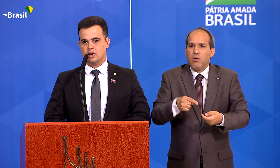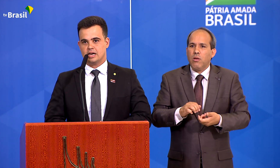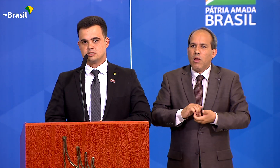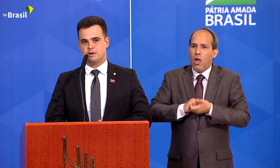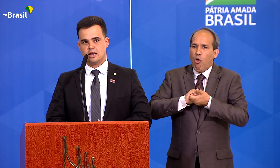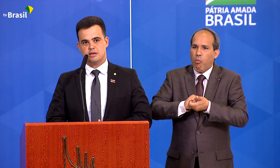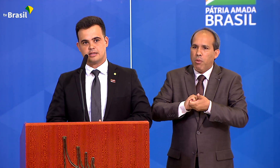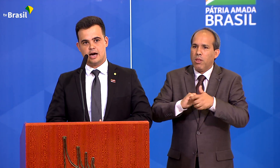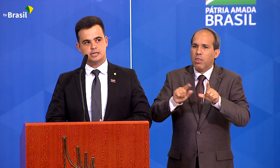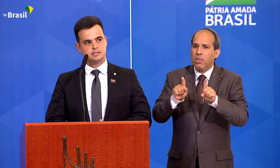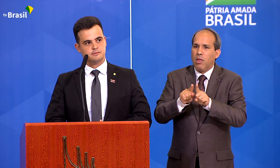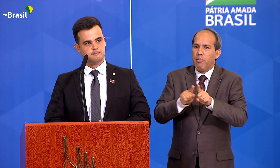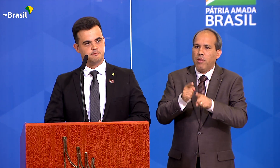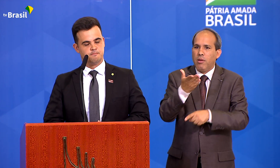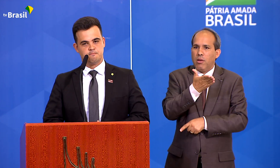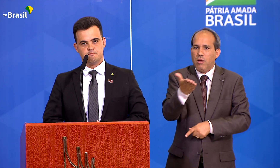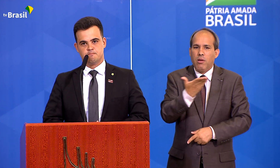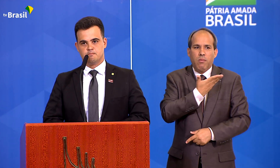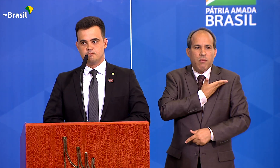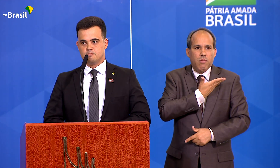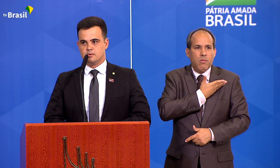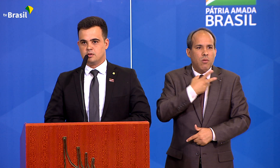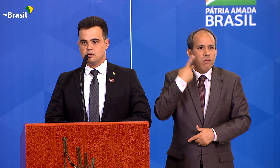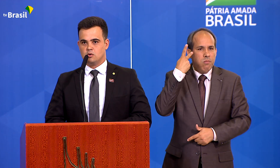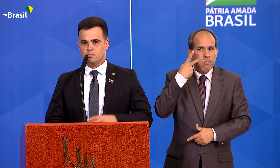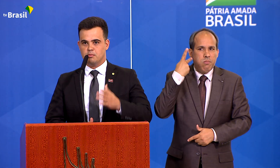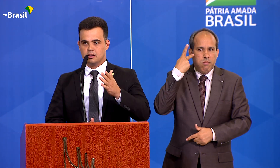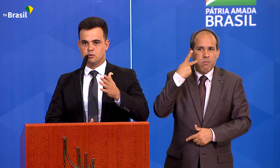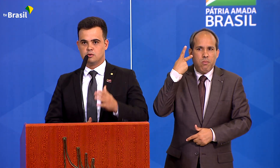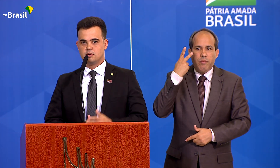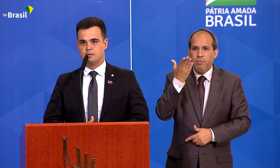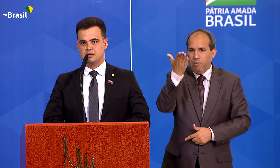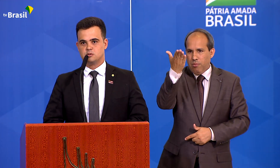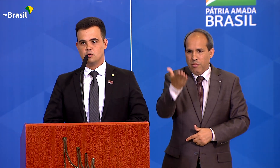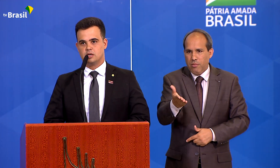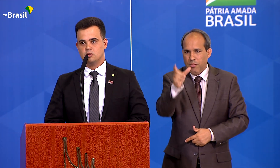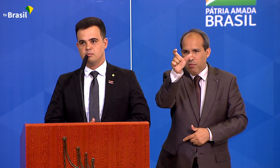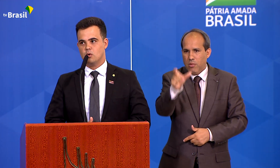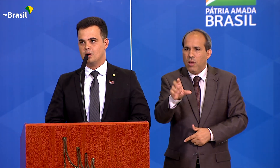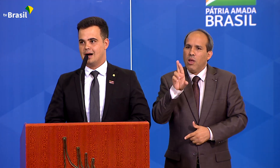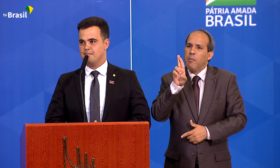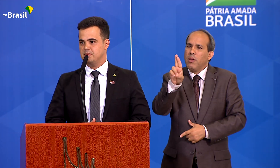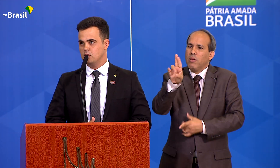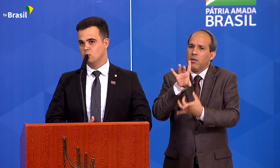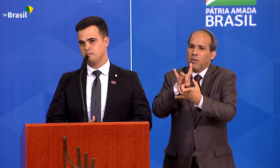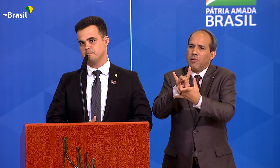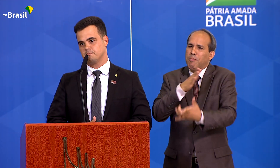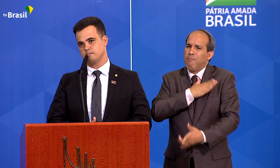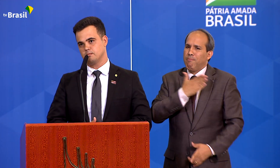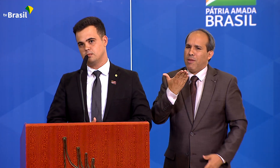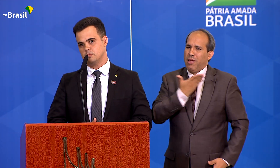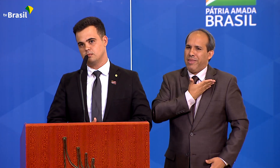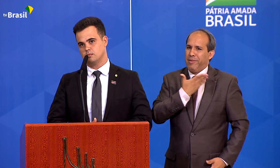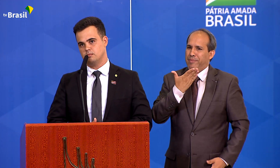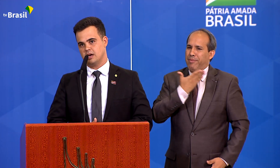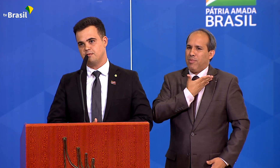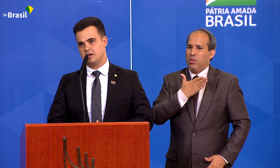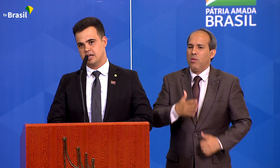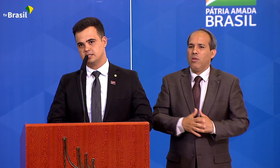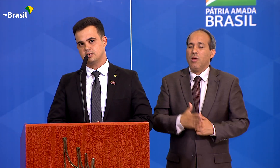nobres colegas parlamentares o cumprimento na pessoa aqui do meu amigo